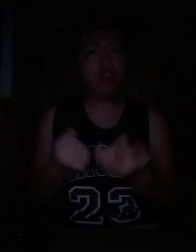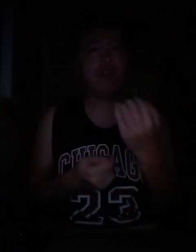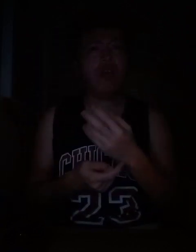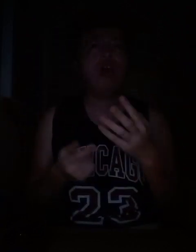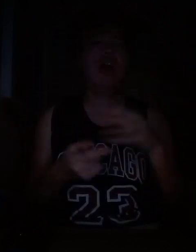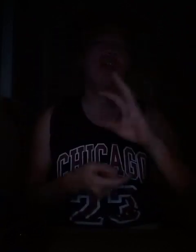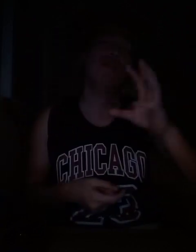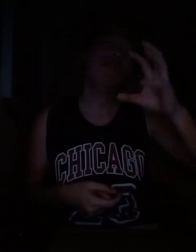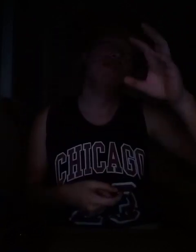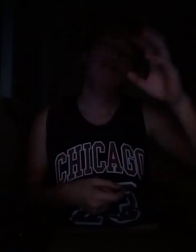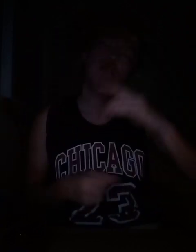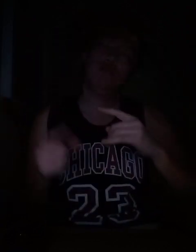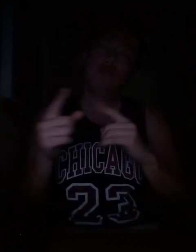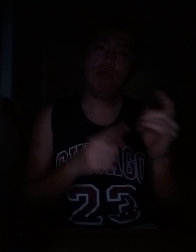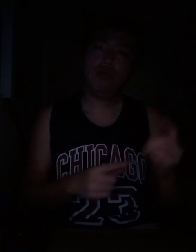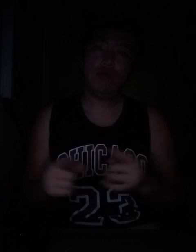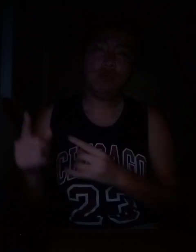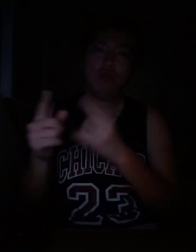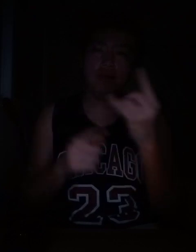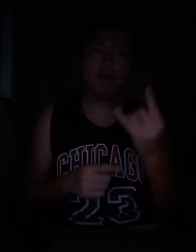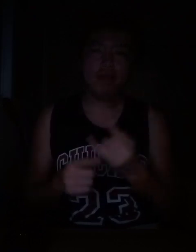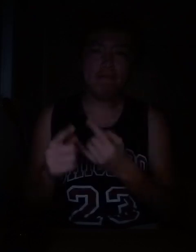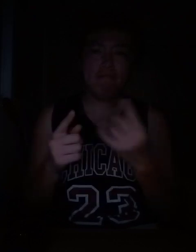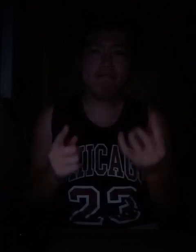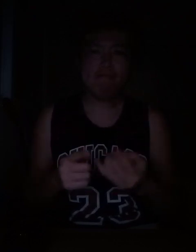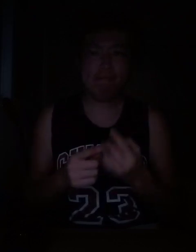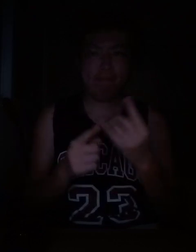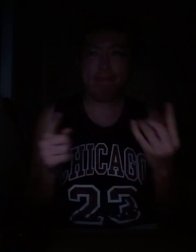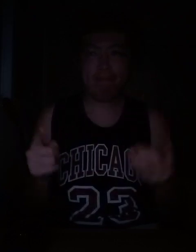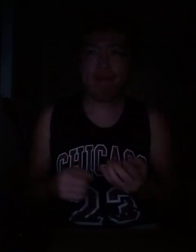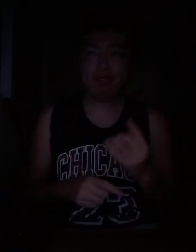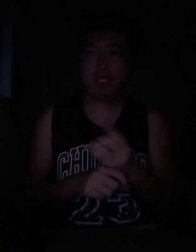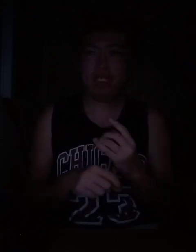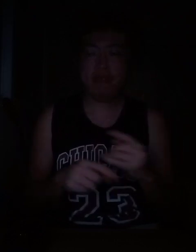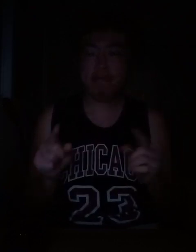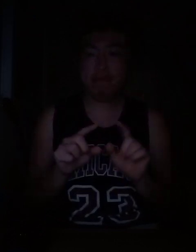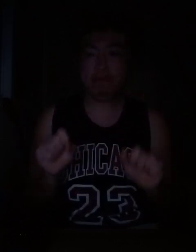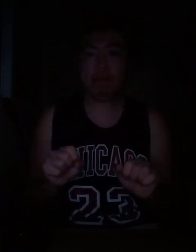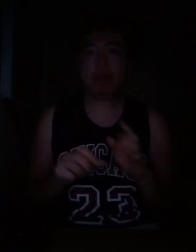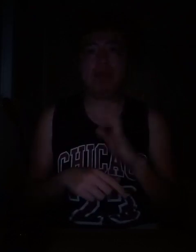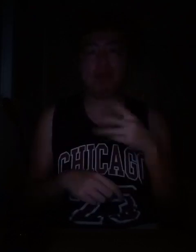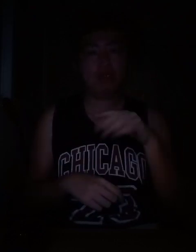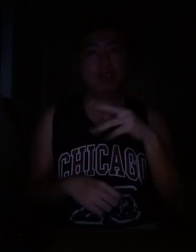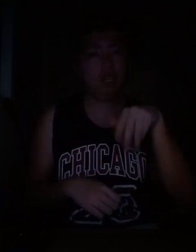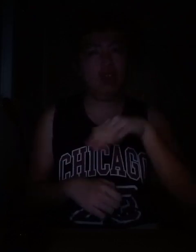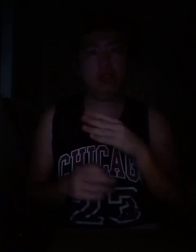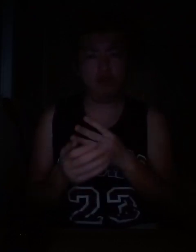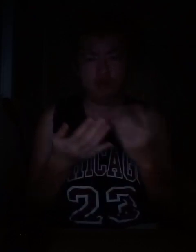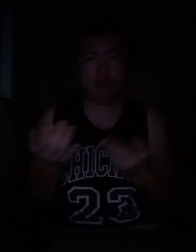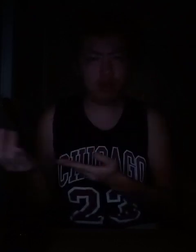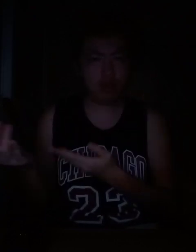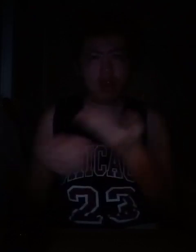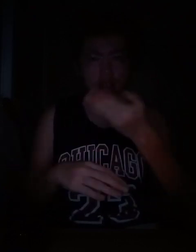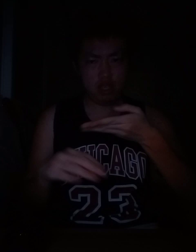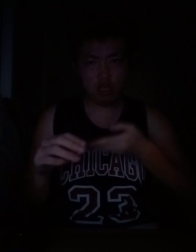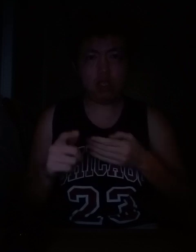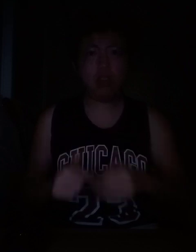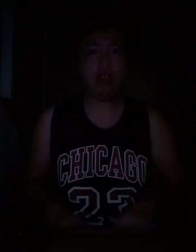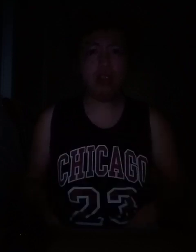태풍 예비특보가 발령되면서 이곳 부산항에 정박한 선박들은 오늘 오후 일찌감치 피항 작업을 마친 상태입니다.